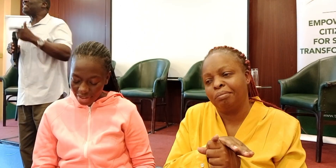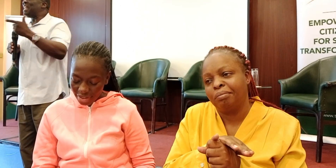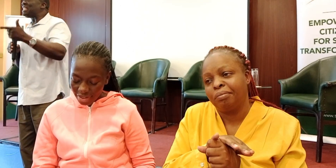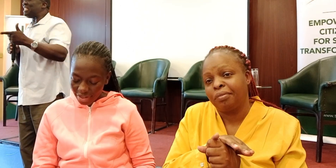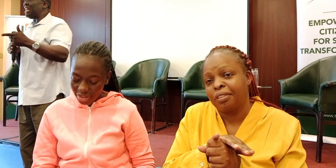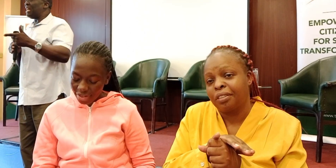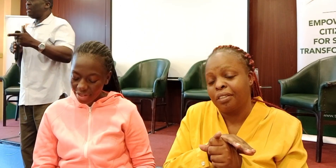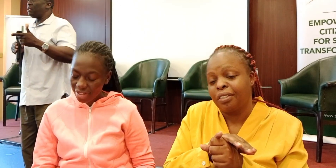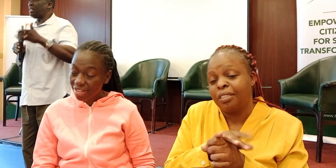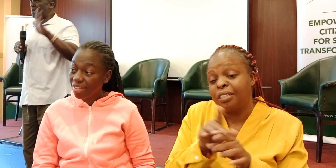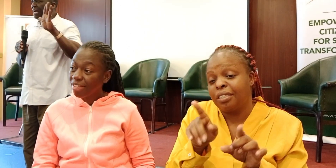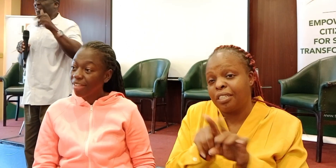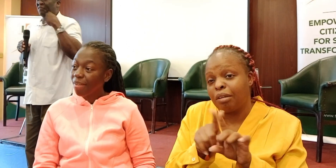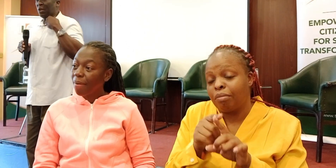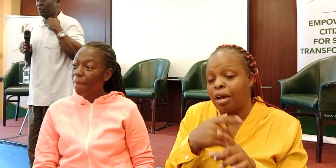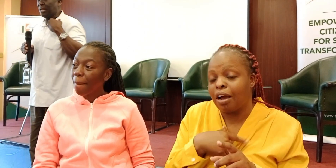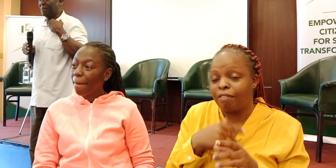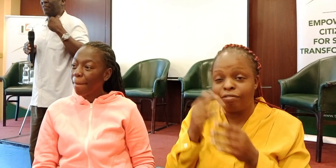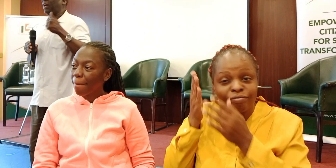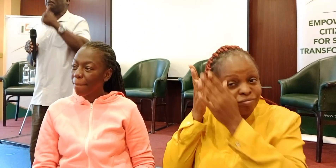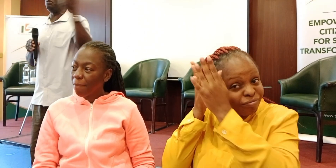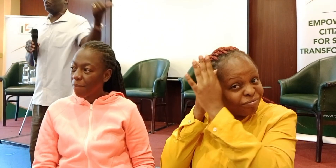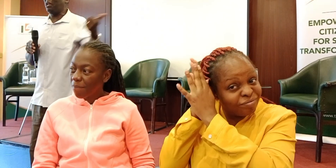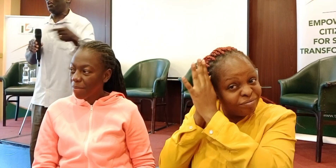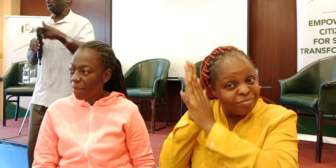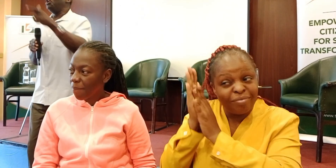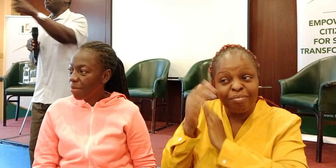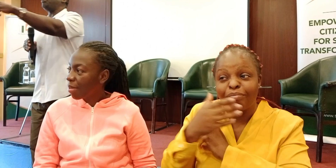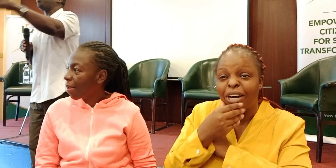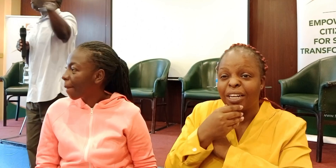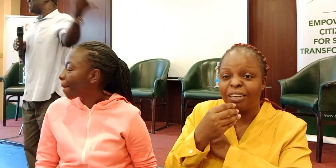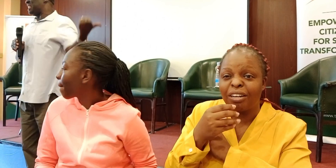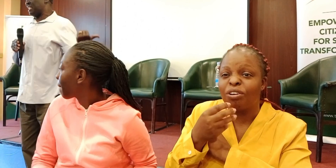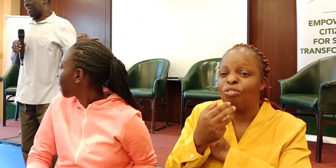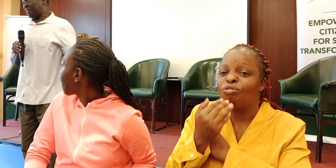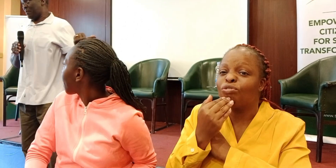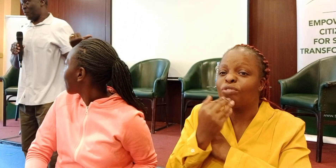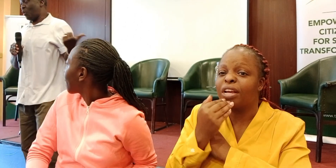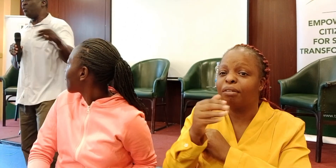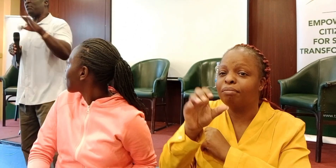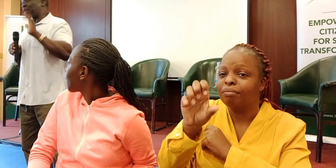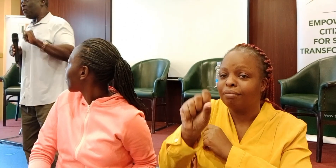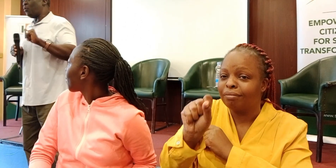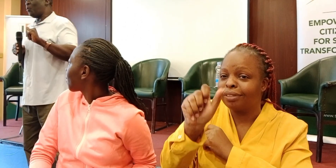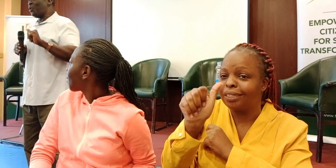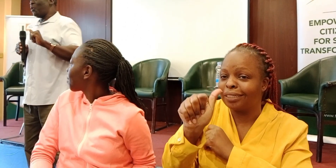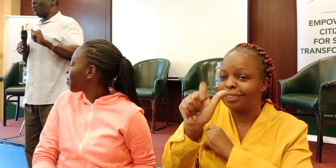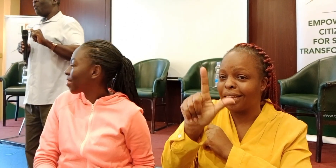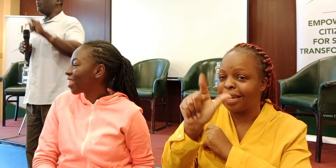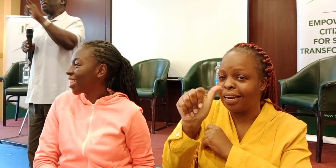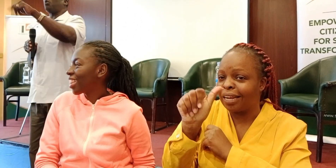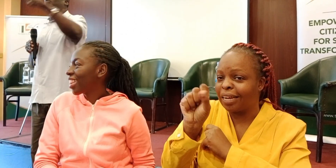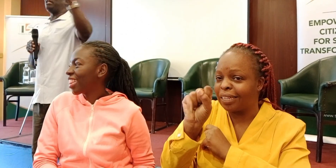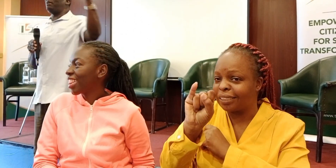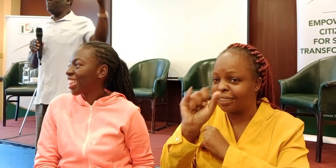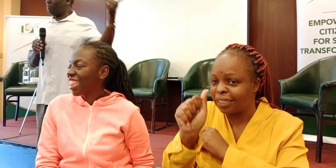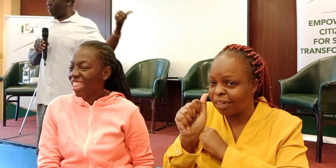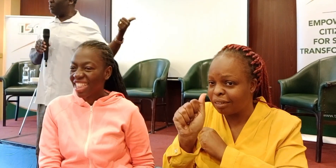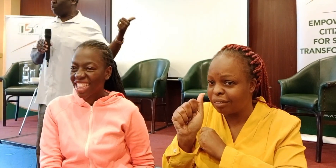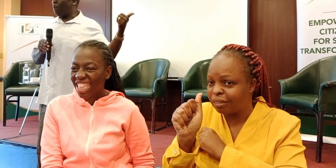Kwa kina Salasia, samahani, rafiki yangu sana. Kwa hiyo hata nimetoka kuzungumza sasa hivi. Kwa hiyo rafiki yangu. Kwa hiyo